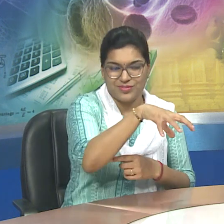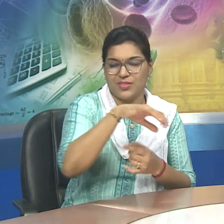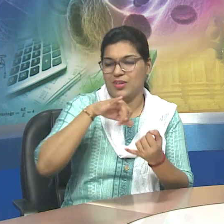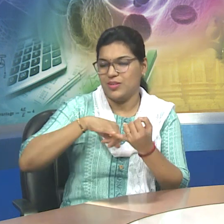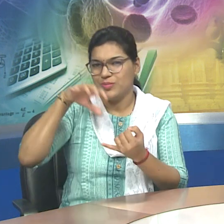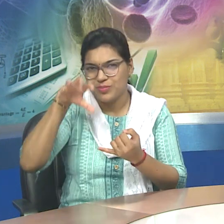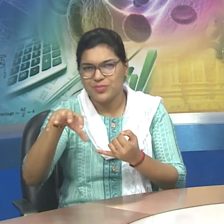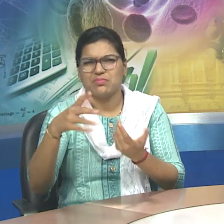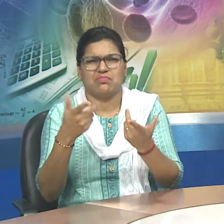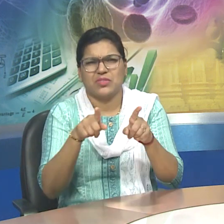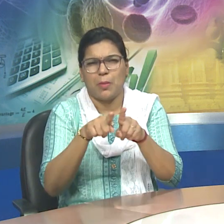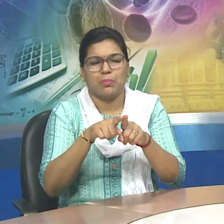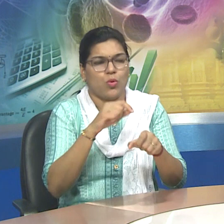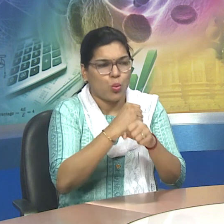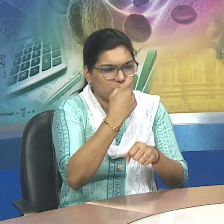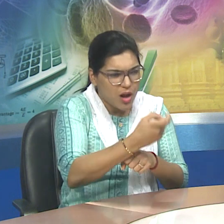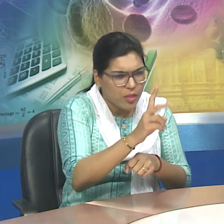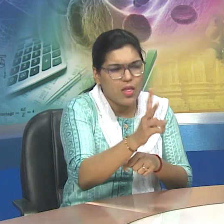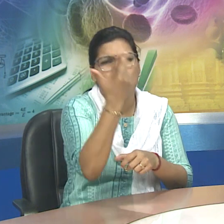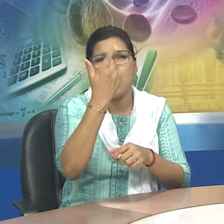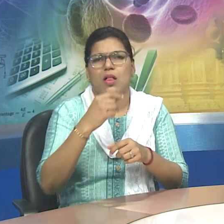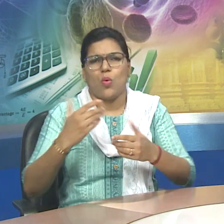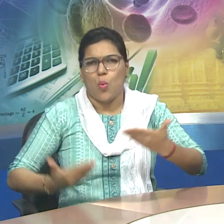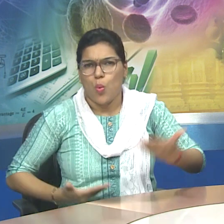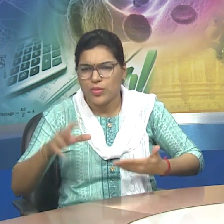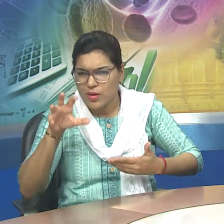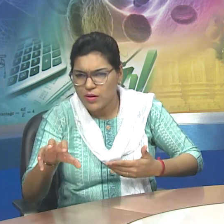और जो राज्य की शक्तियां हैं उनकी आप निंदा नहीं कर सकते हैं।